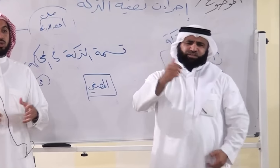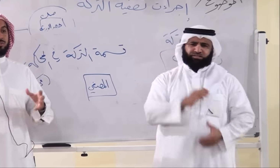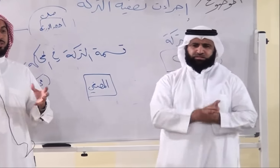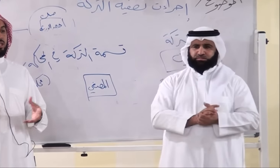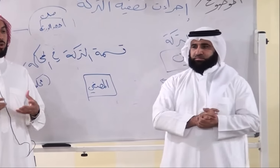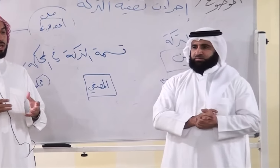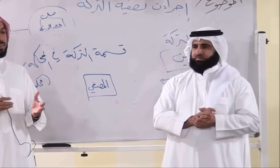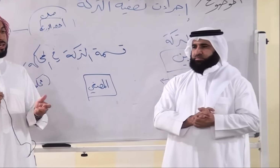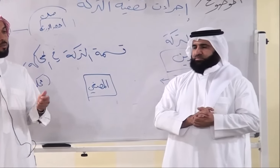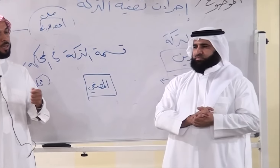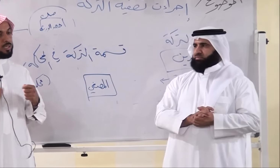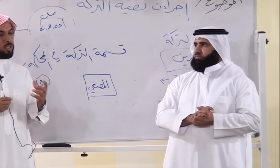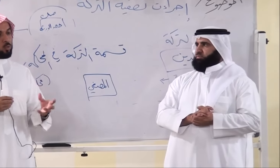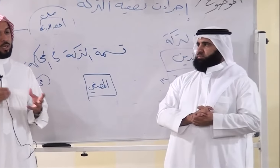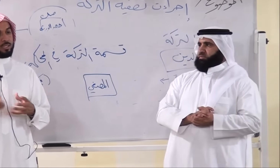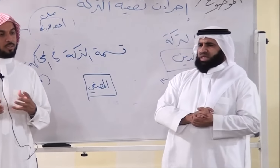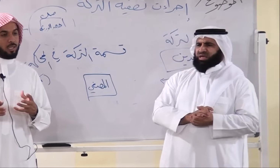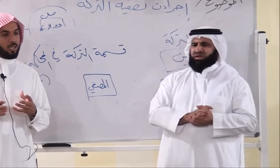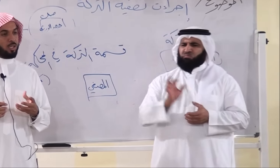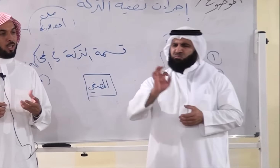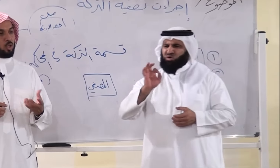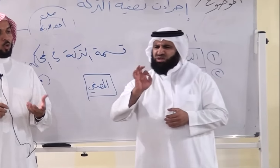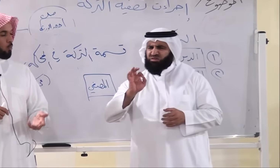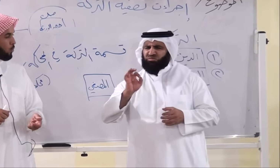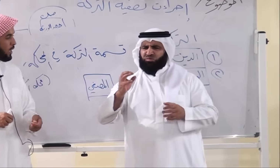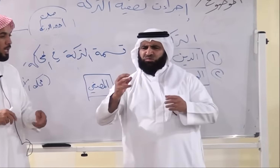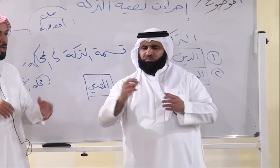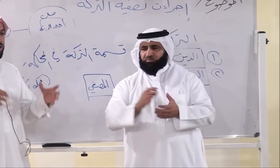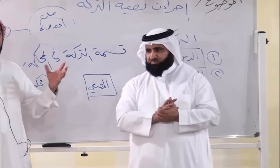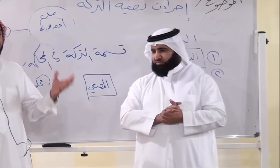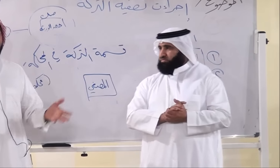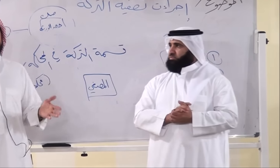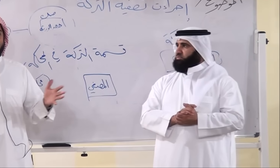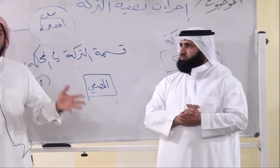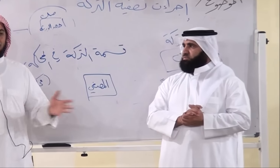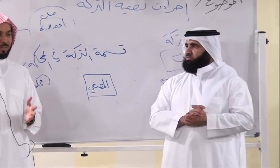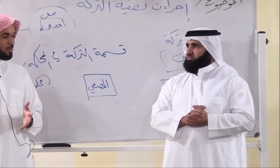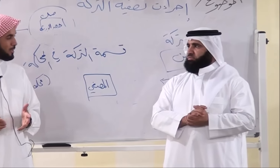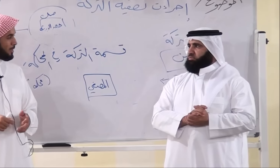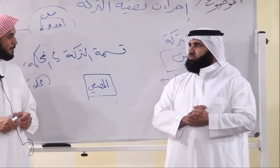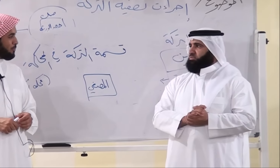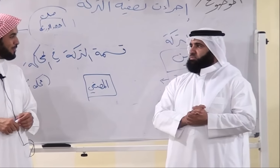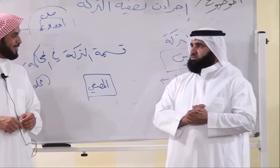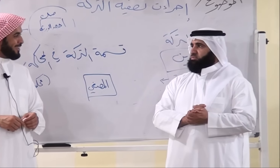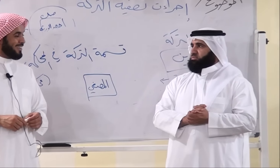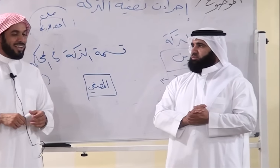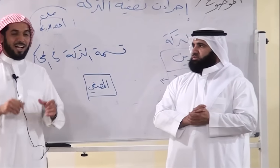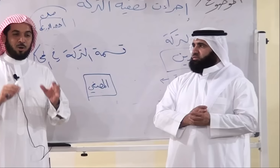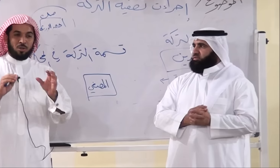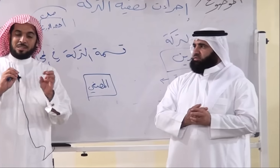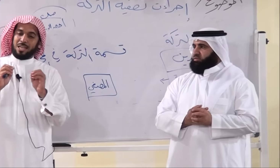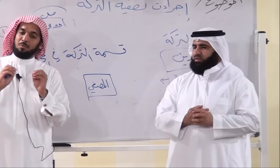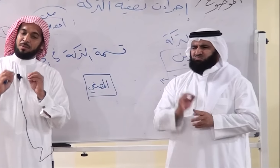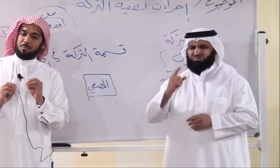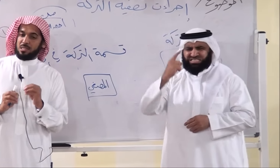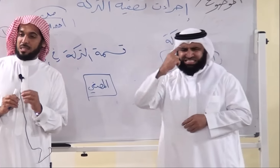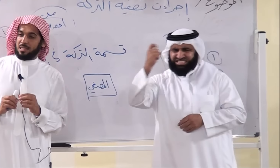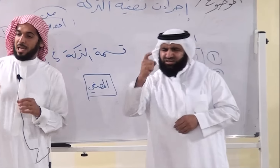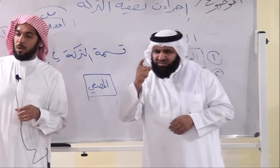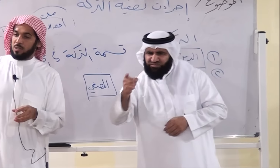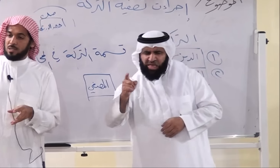حتى لو شفت أن الوارث هذا ما يدخل ولا يطلع ولا تقدر تأخذ ولا تعطي معه، حاول أنك تتعامل